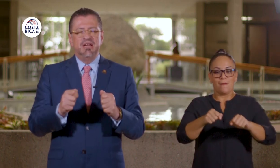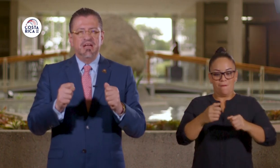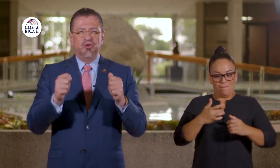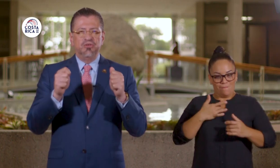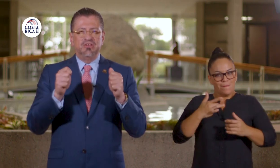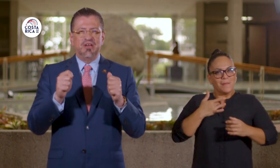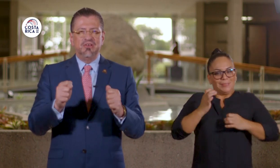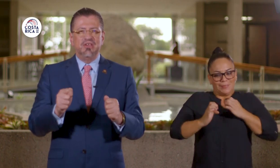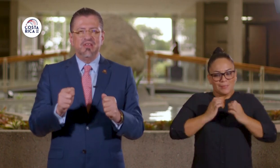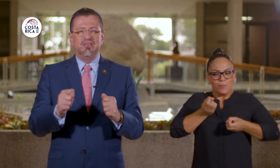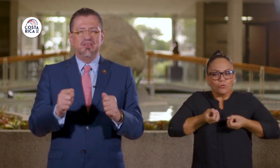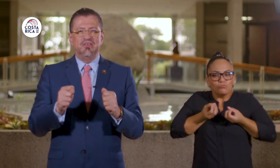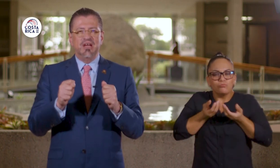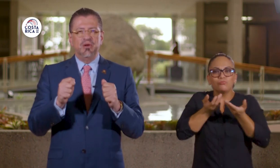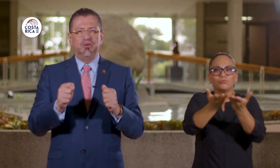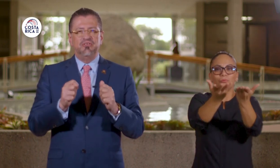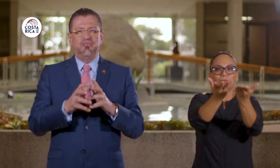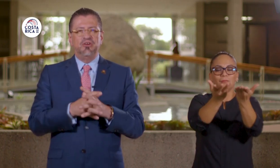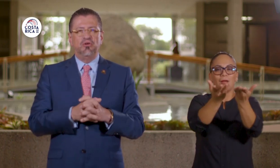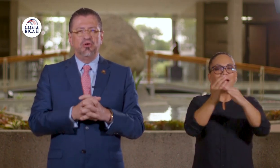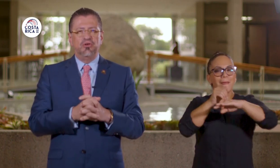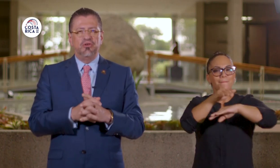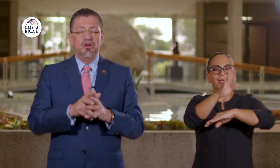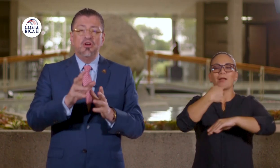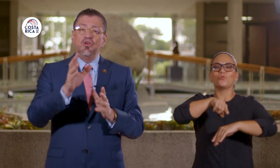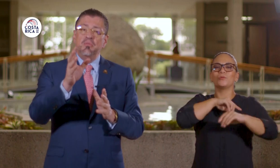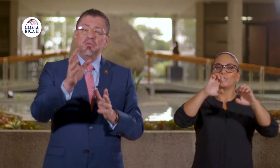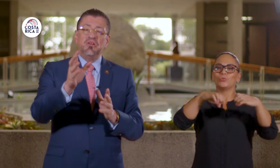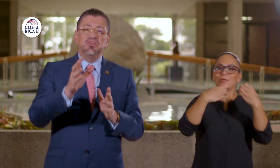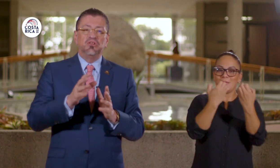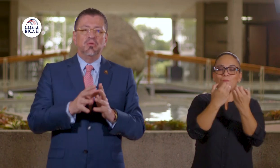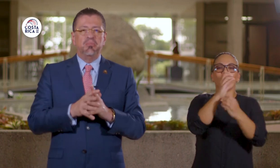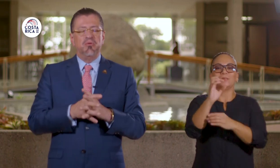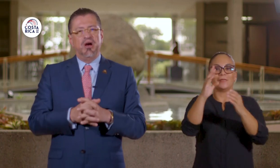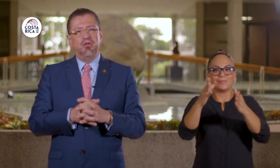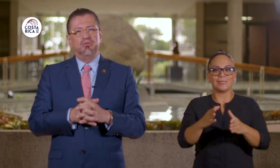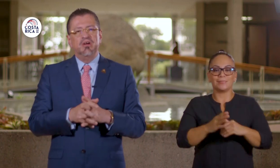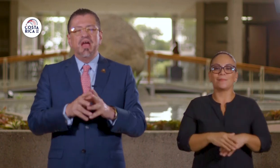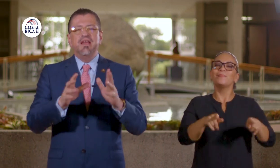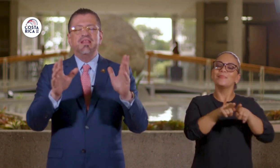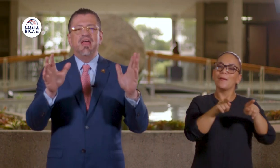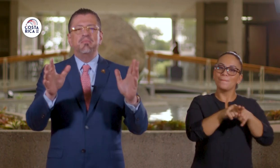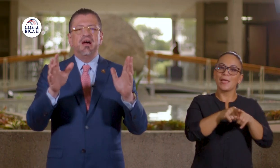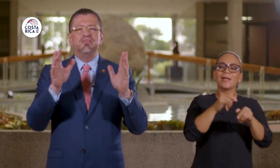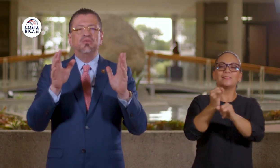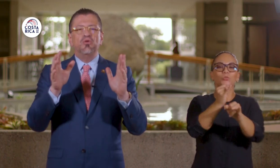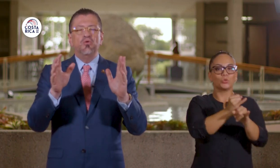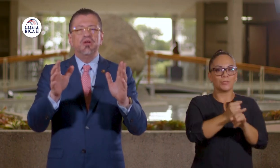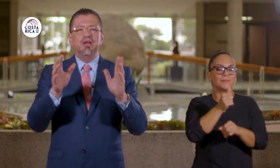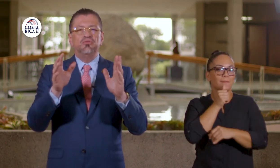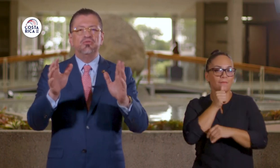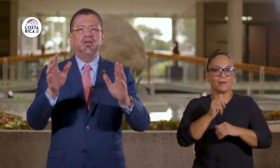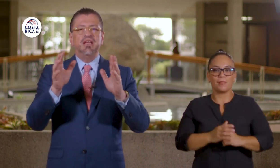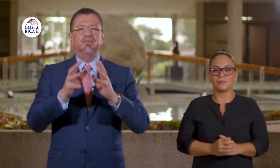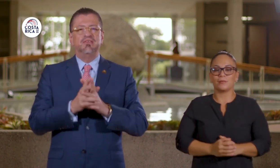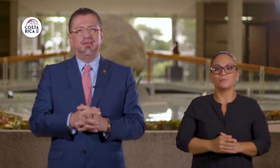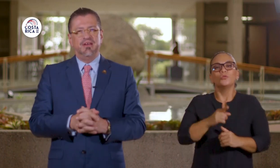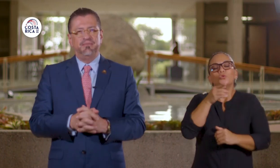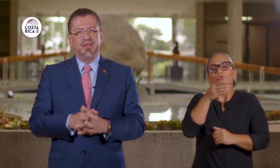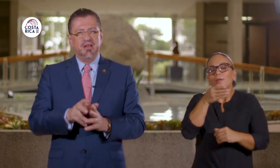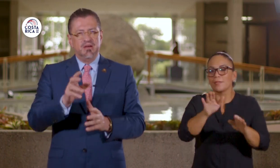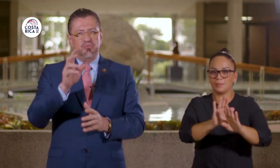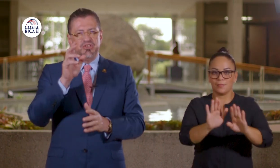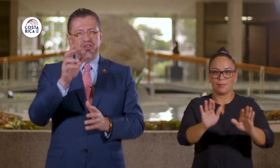vibras costarricenses a nuestra tricolor. Lo mismo al sector privado. Es nada más una